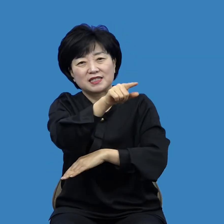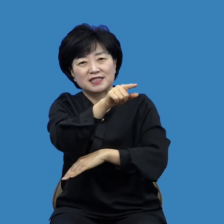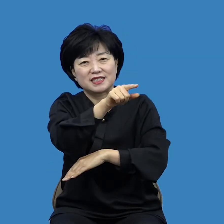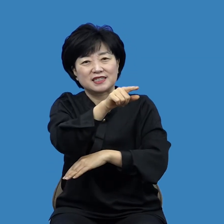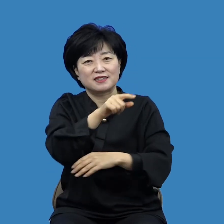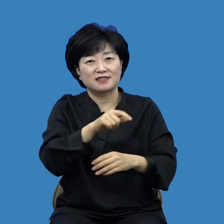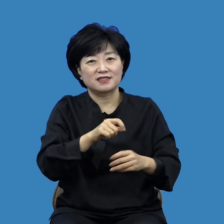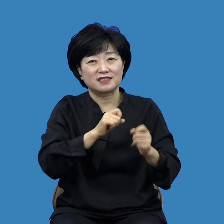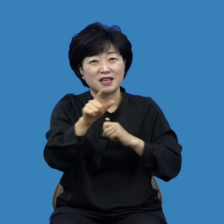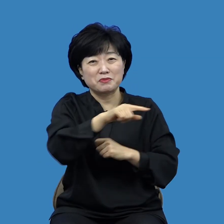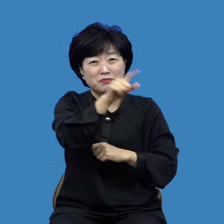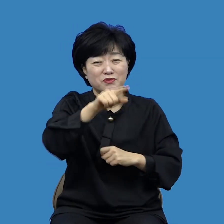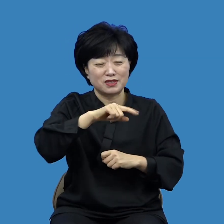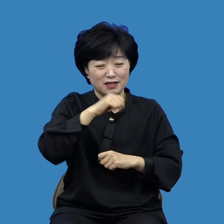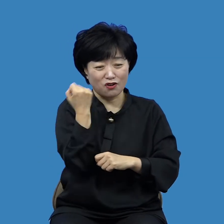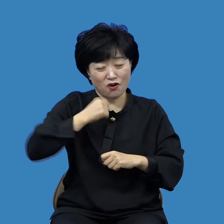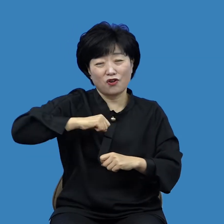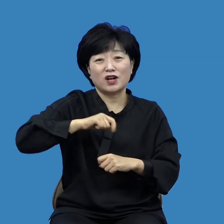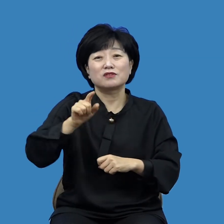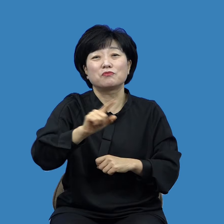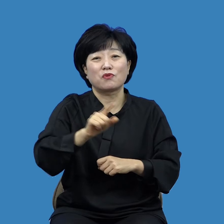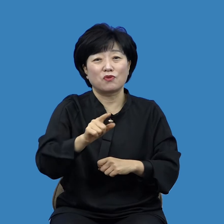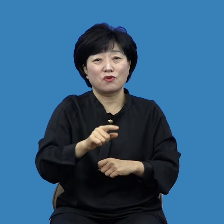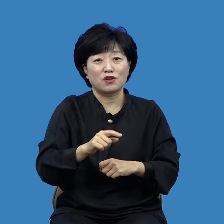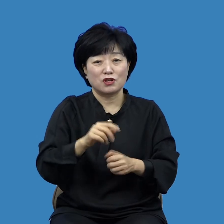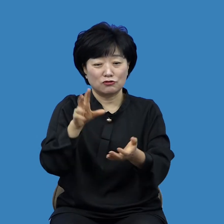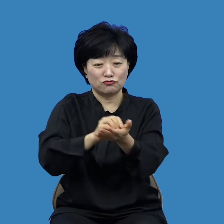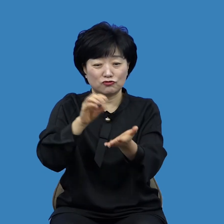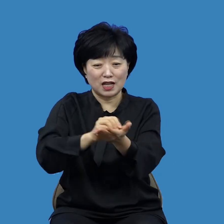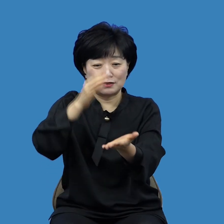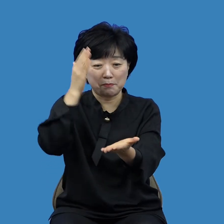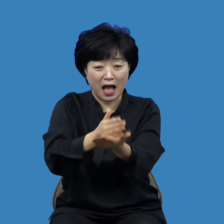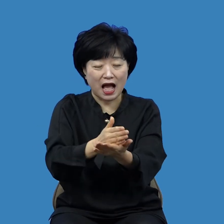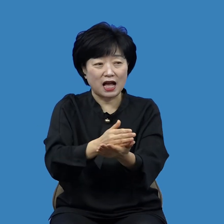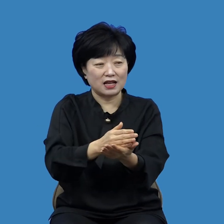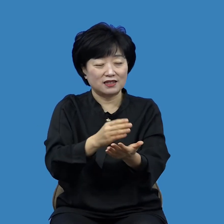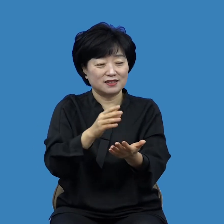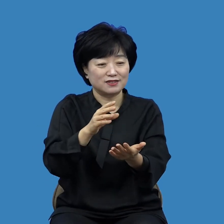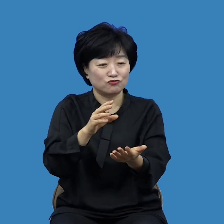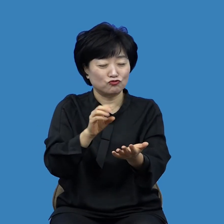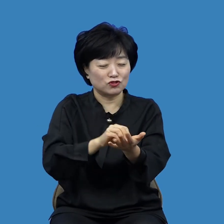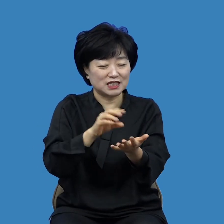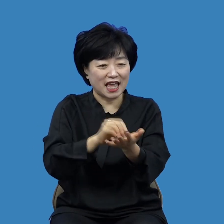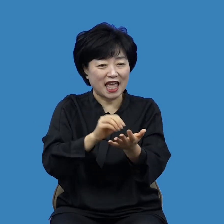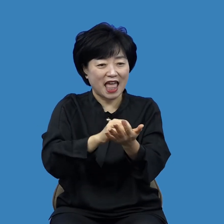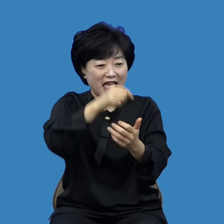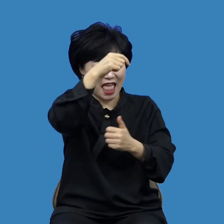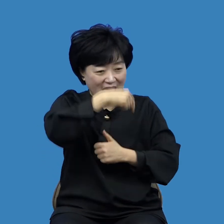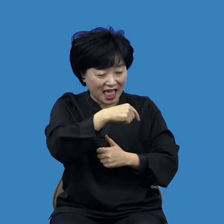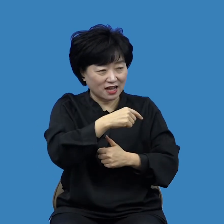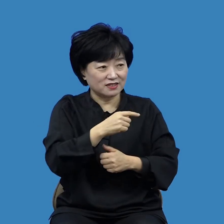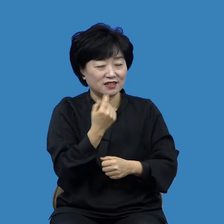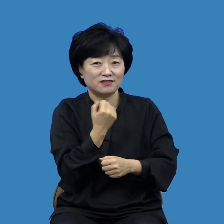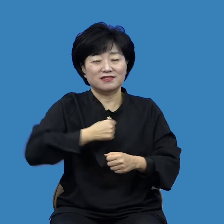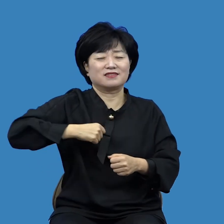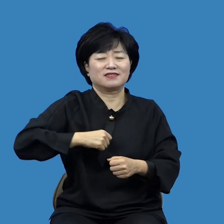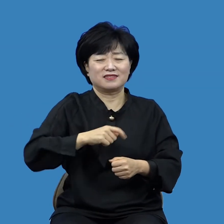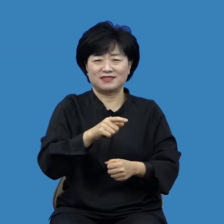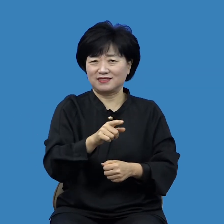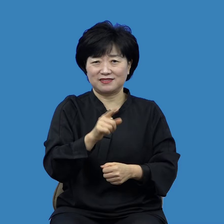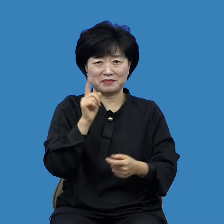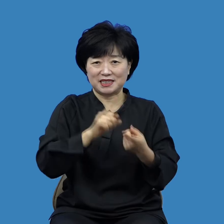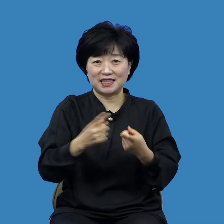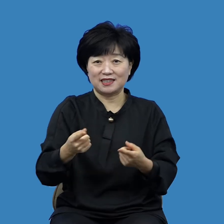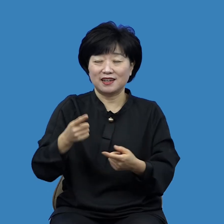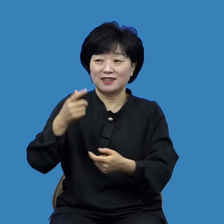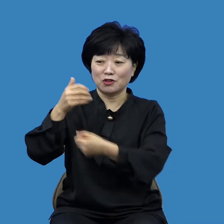안 하는 건 숙제하라는 거잖아. 숙제하라는 거. 성경에 언제 숙제하지 말라는 게 나와 있냐고? 없잖아. 그러니까 이런 거는 다 순종하라는 거예요.